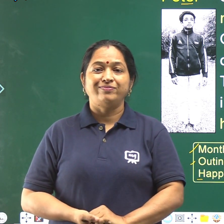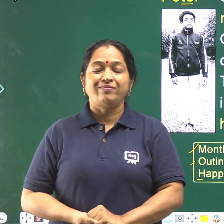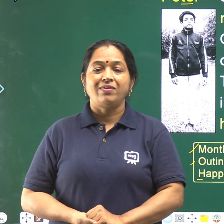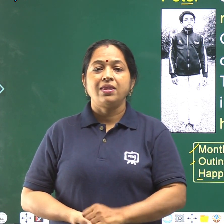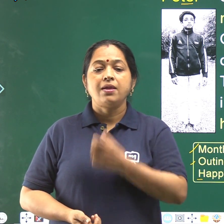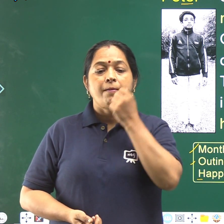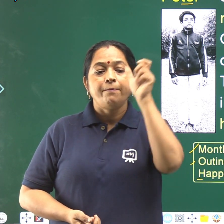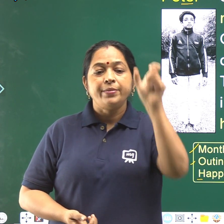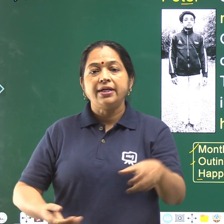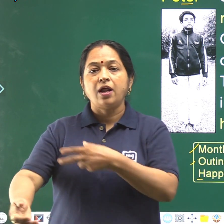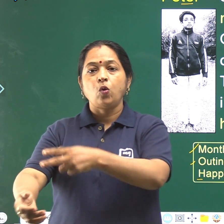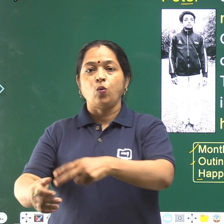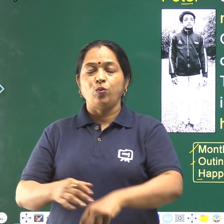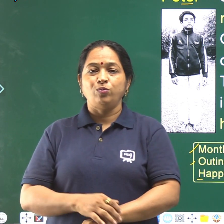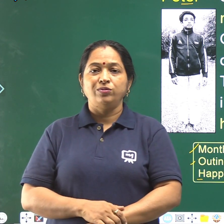पीटर को